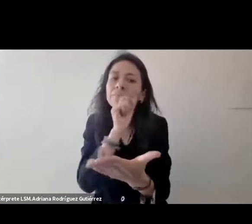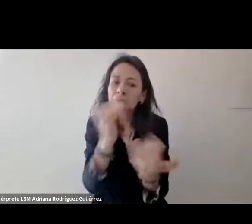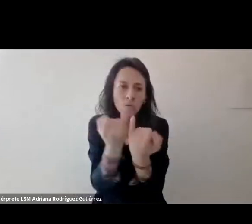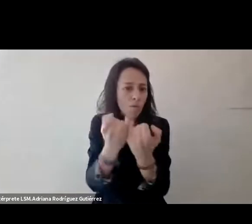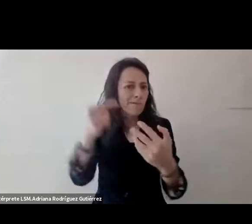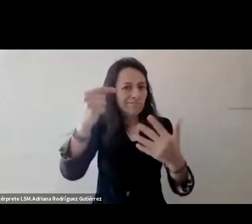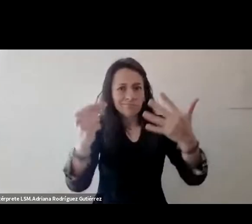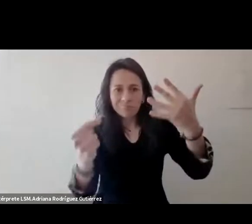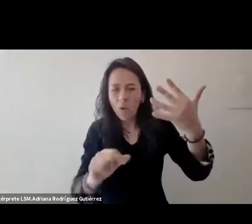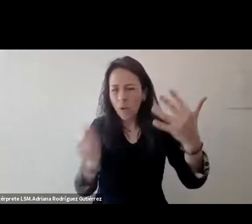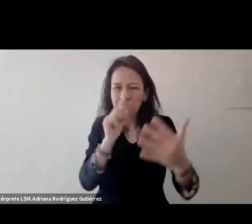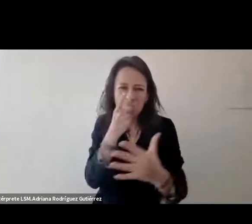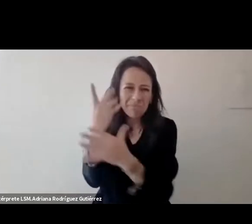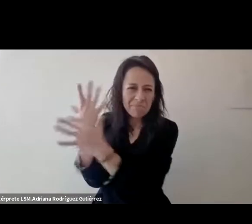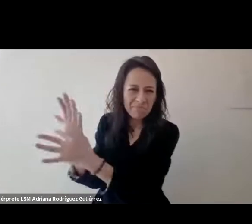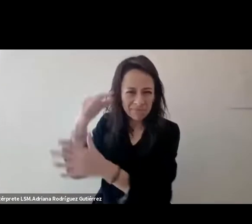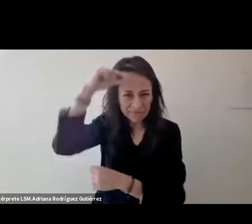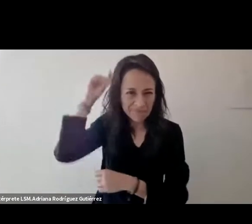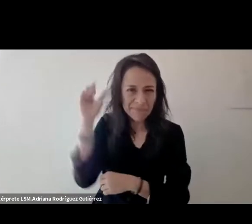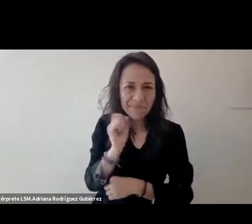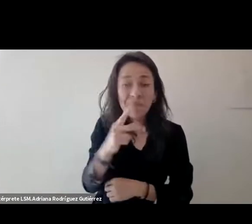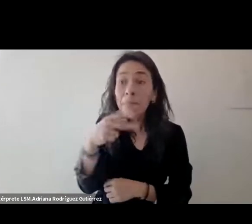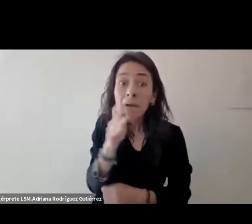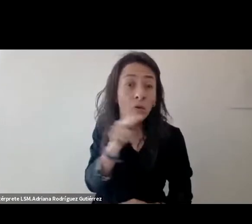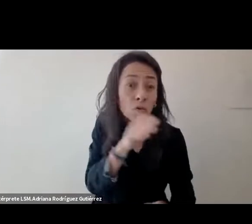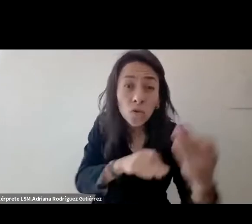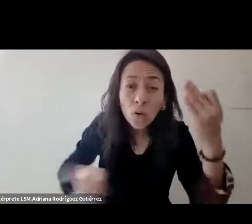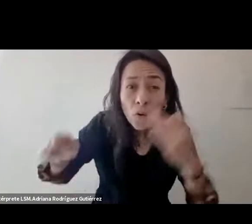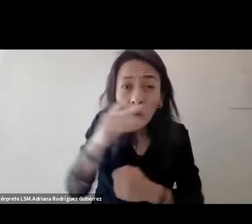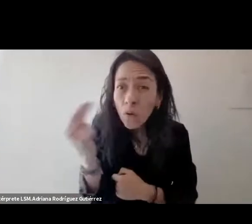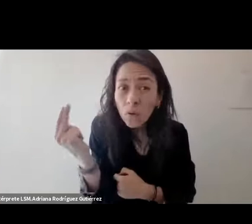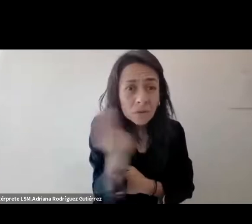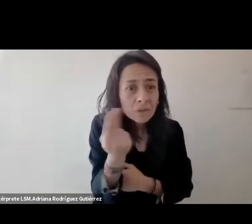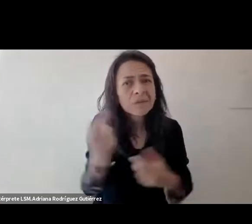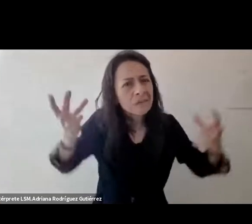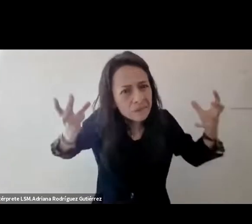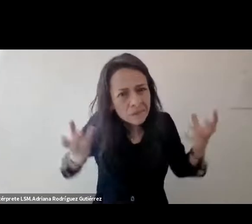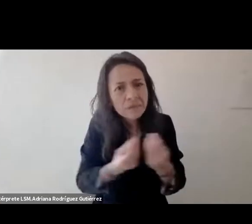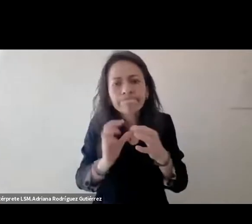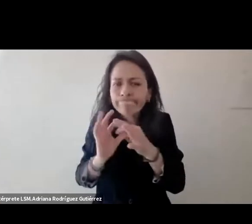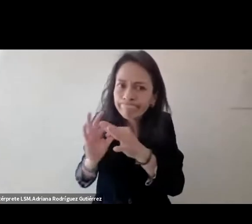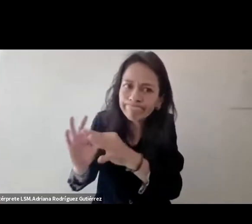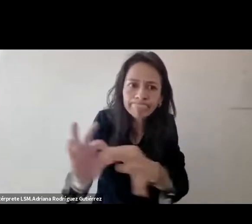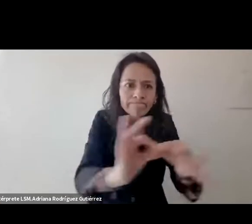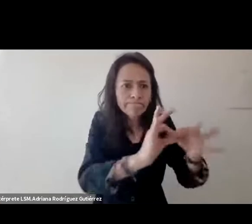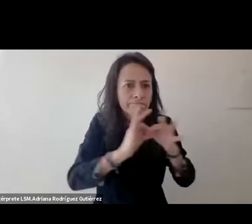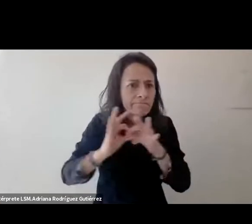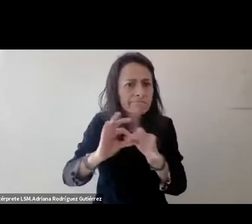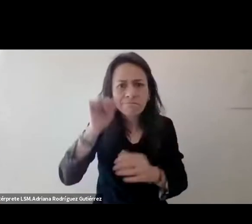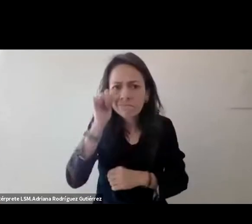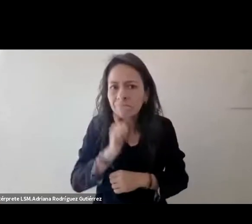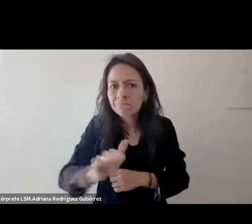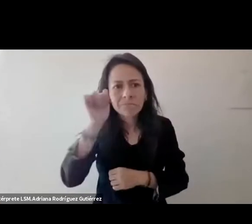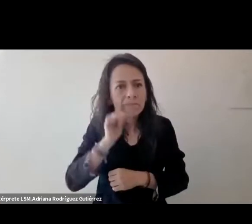estar todos unidos y al pendiente para que seamos todos los que estemos empujando que se respeten